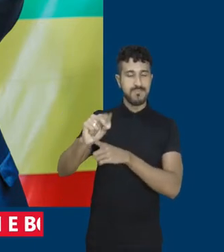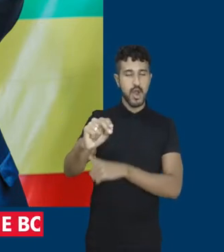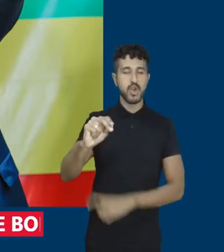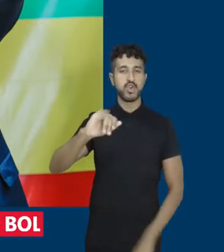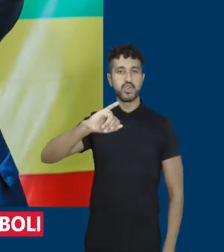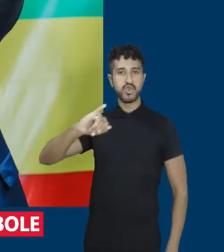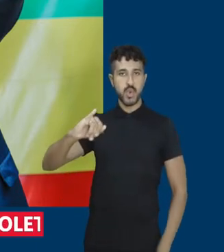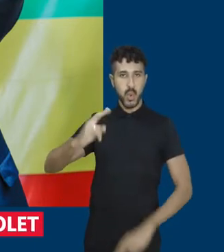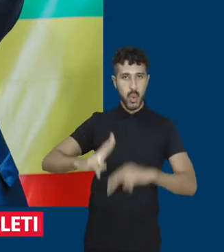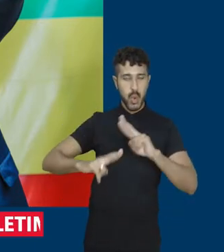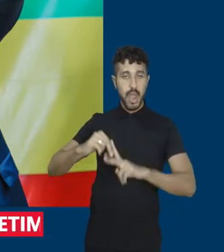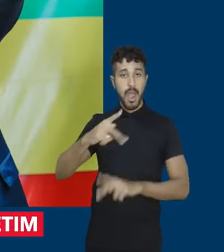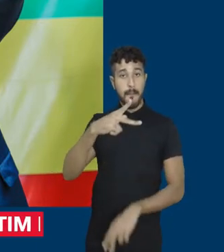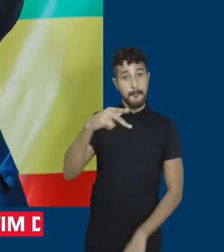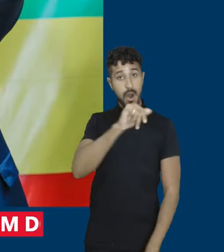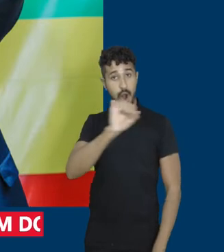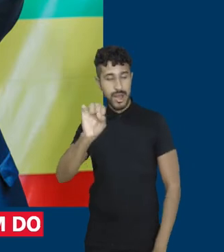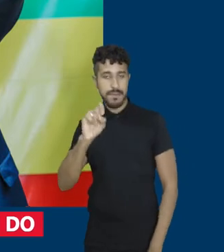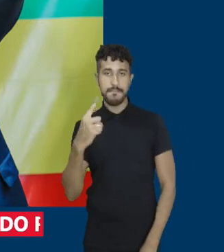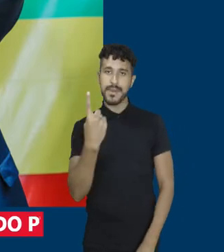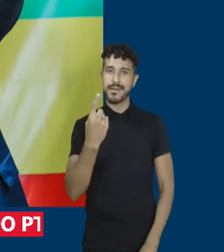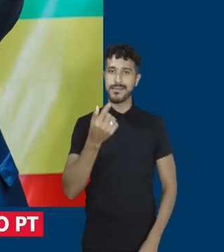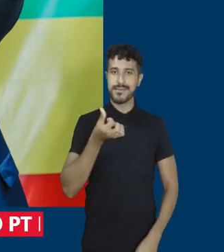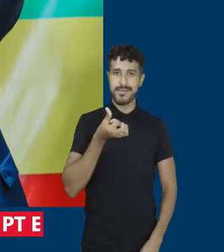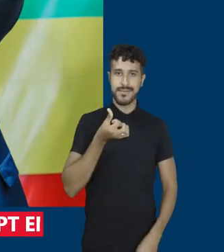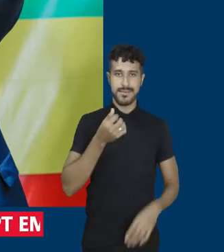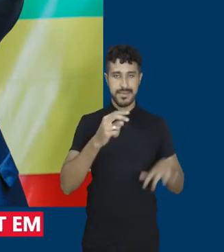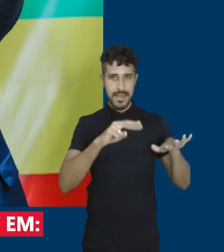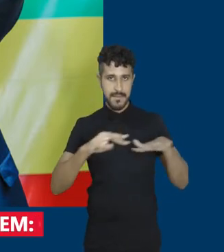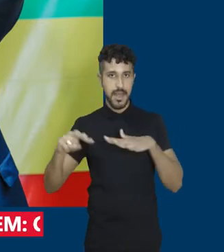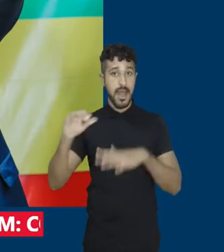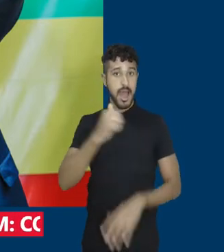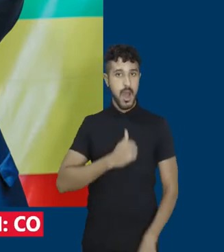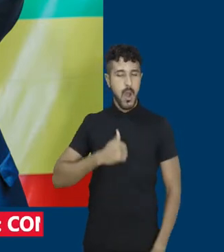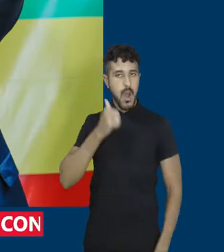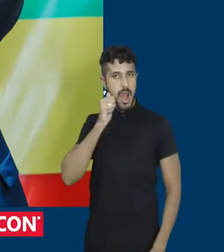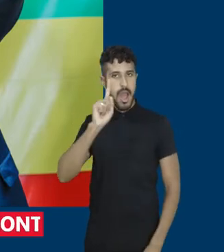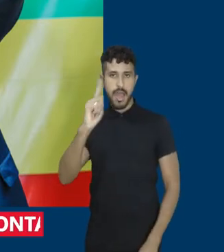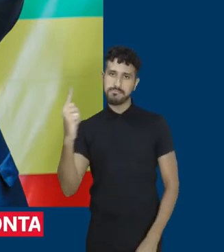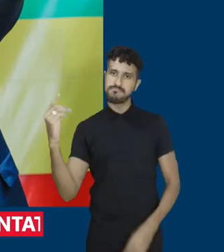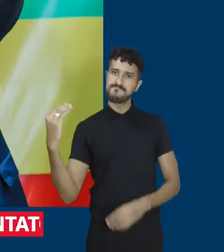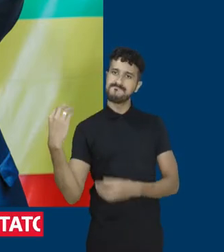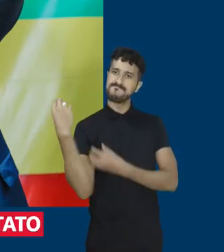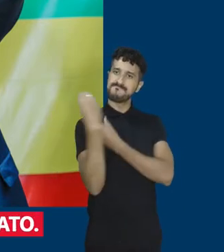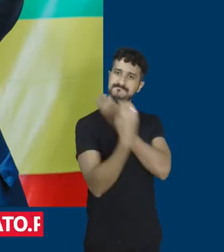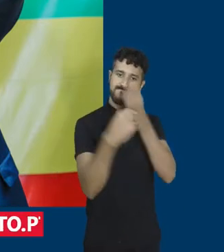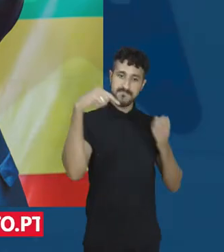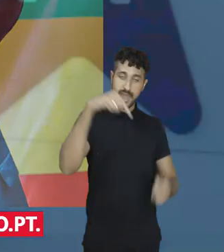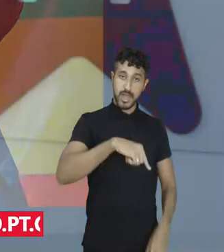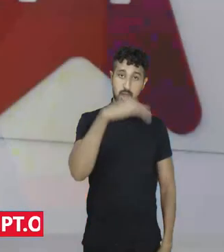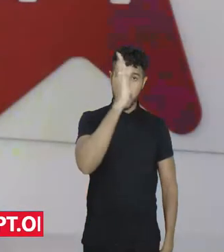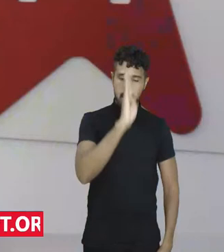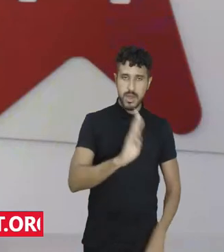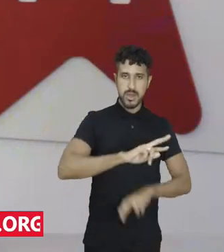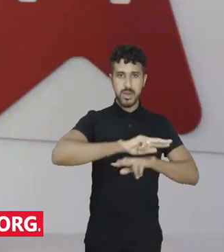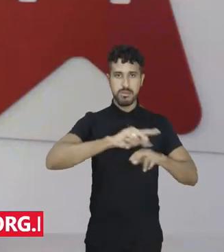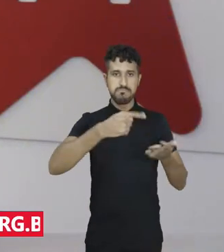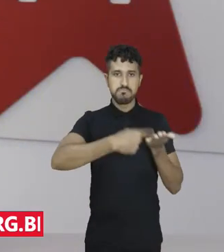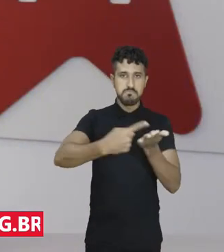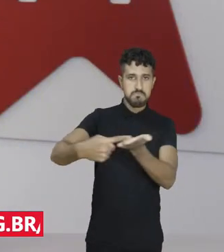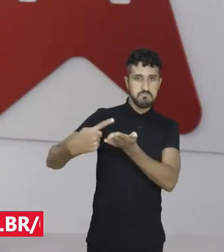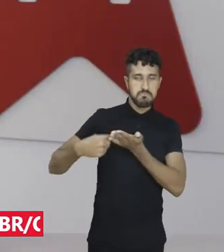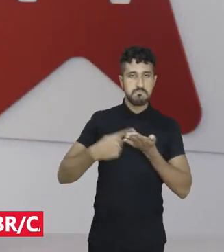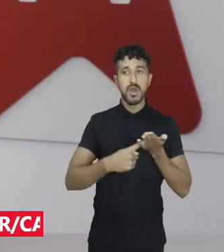a primeira semana de agosto. A vice-presidenta veio ao Brasil para uma série de compromissos não oficiais, entre os